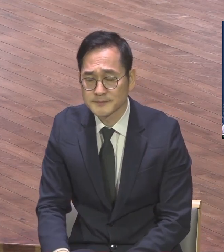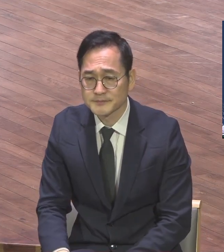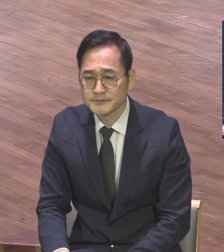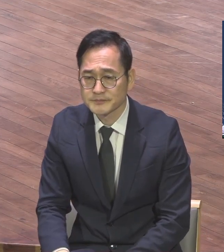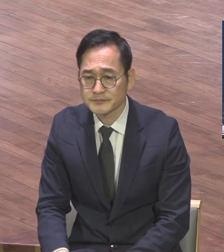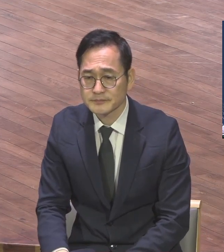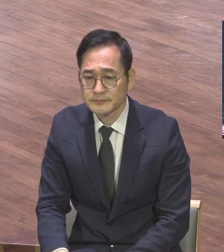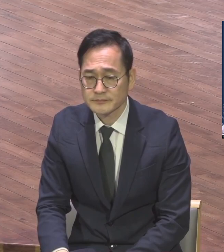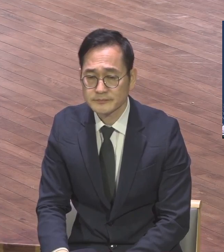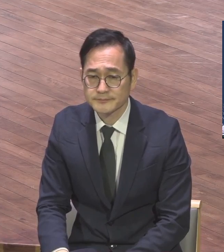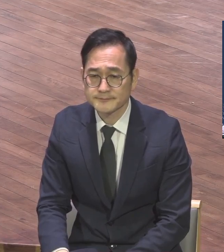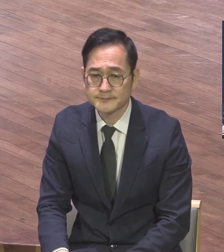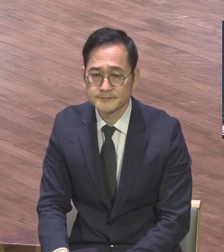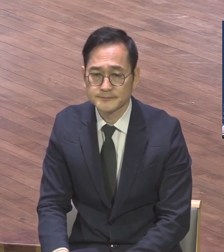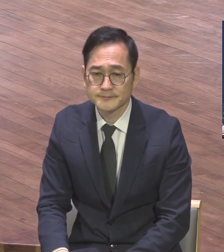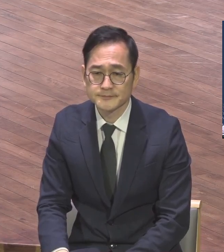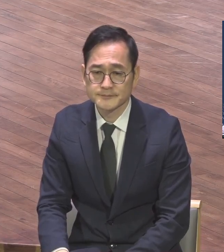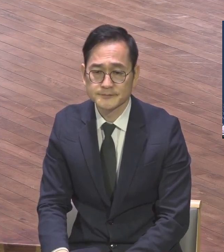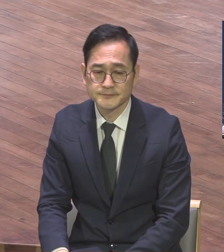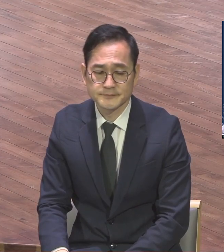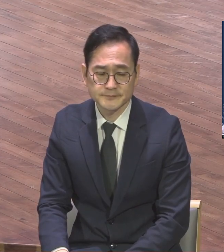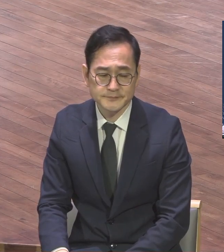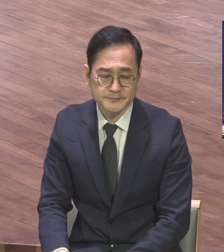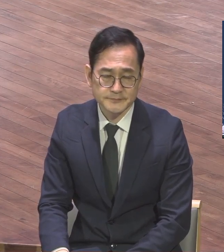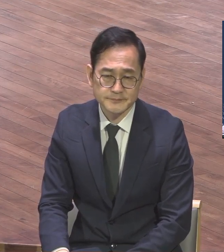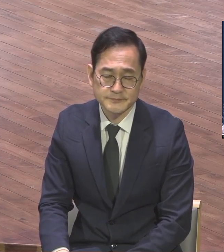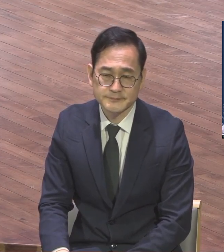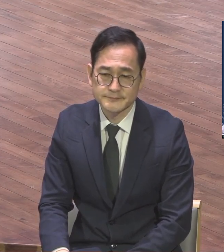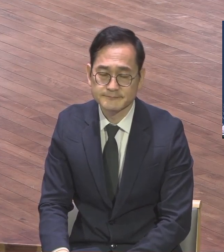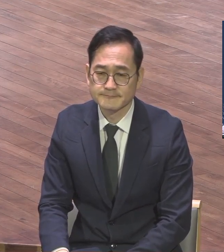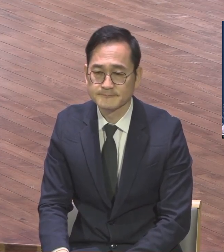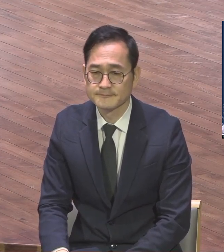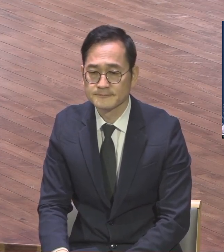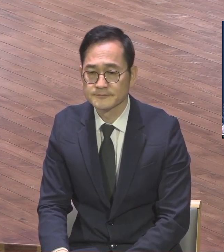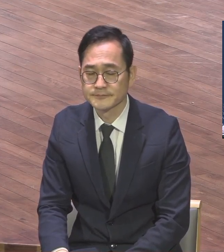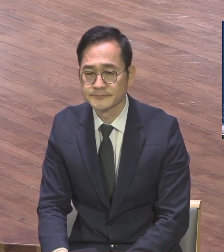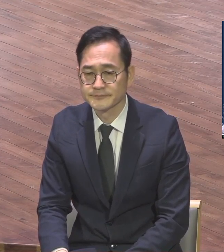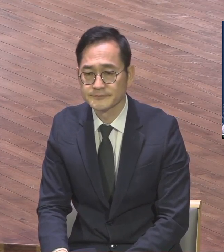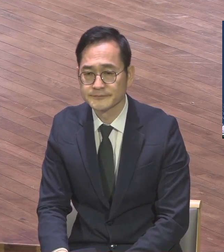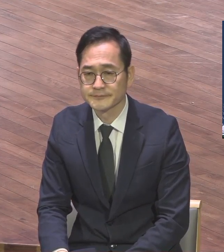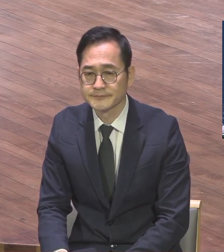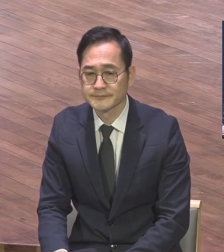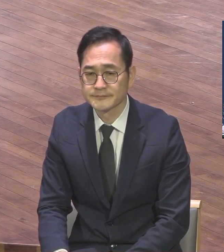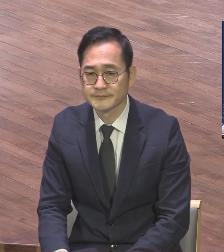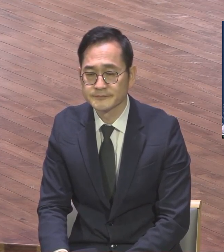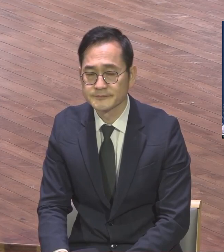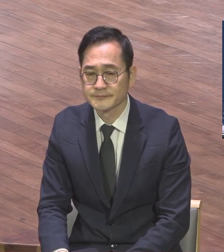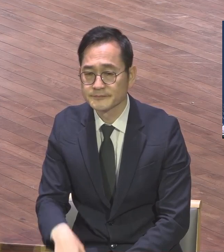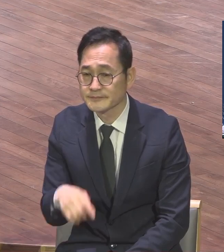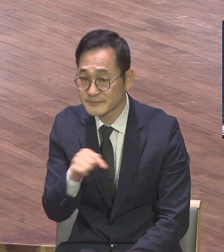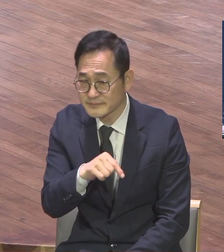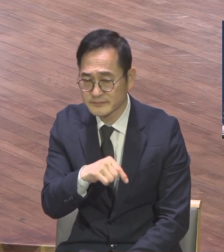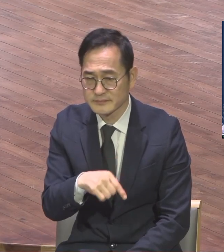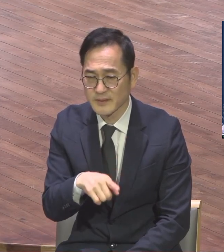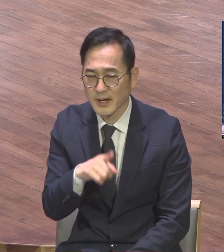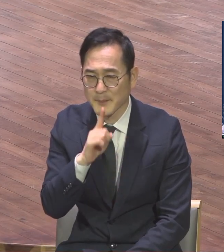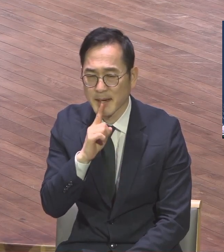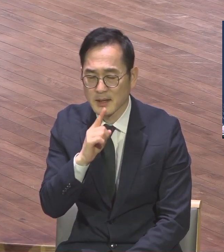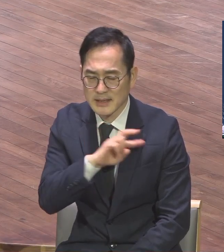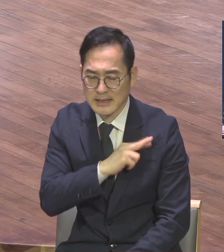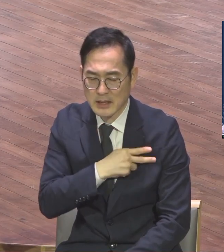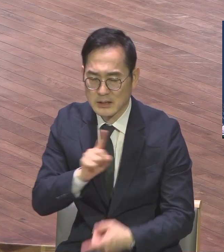제가 좀 서두에 이런 이야기를 길게 했는데 이렇게 말씀을 드리는 이유가